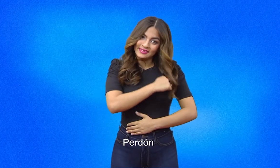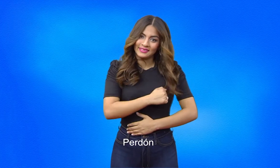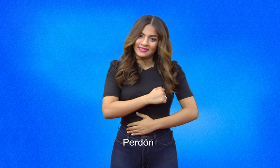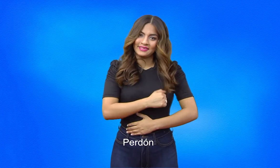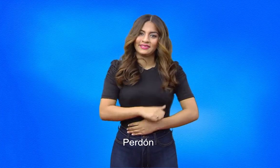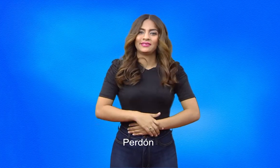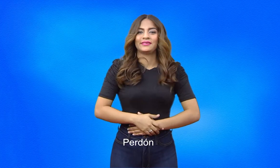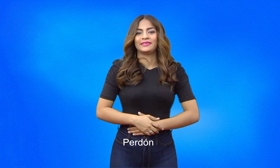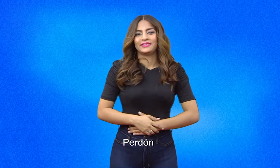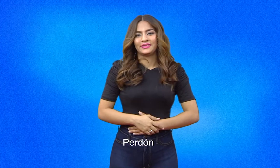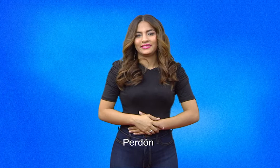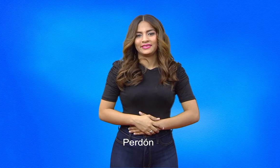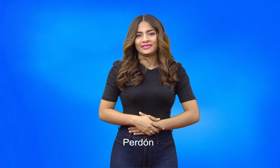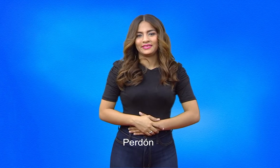Perdón.